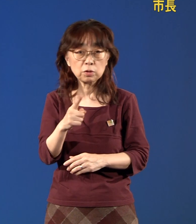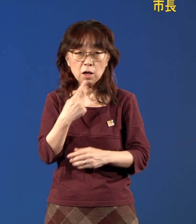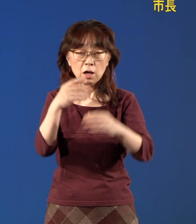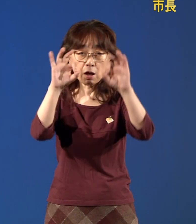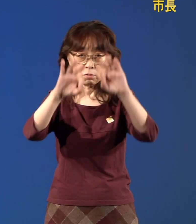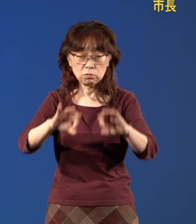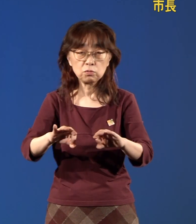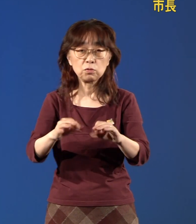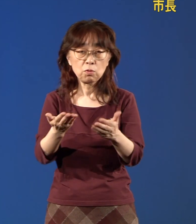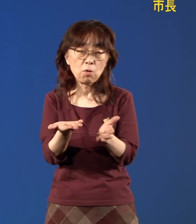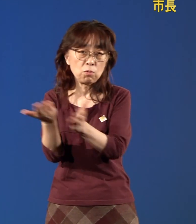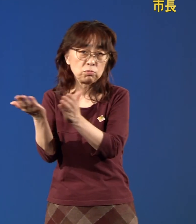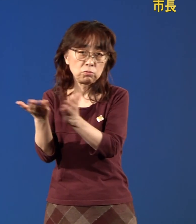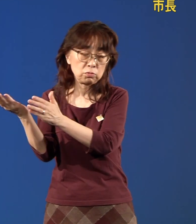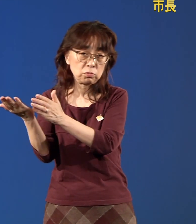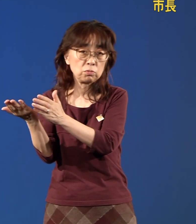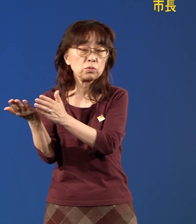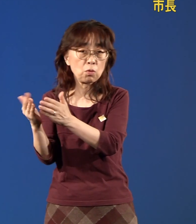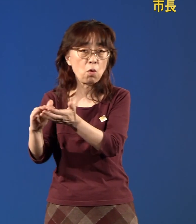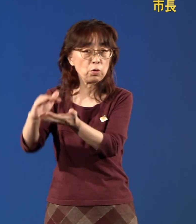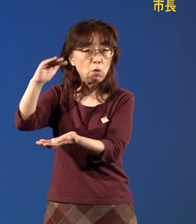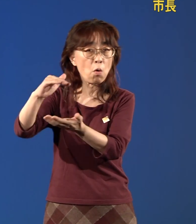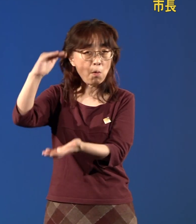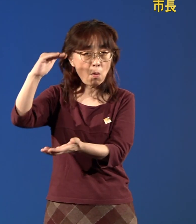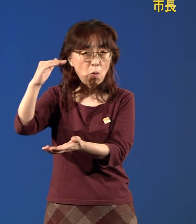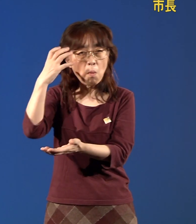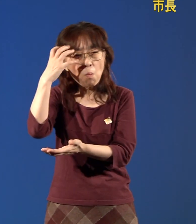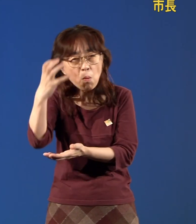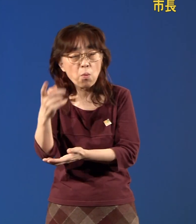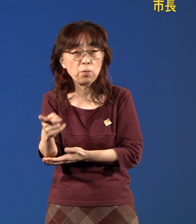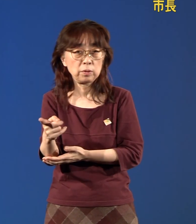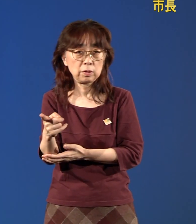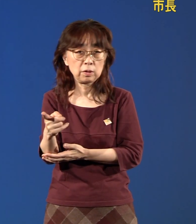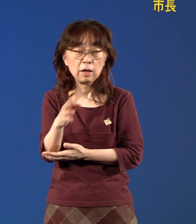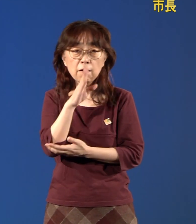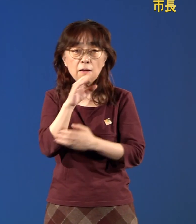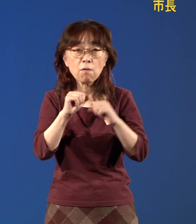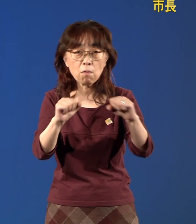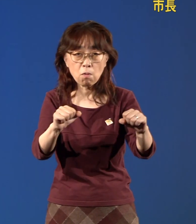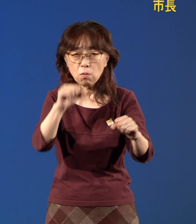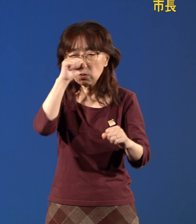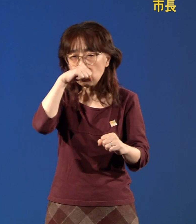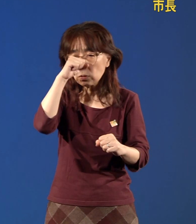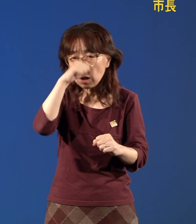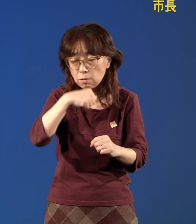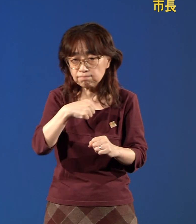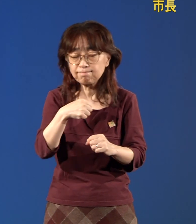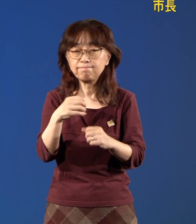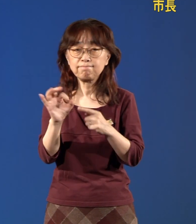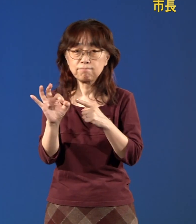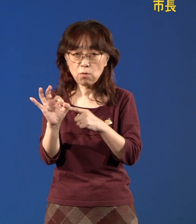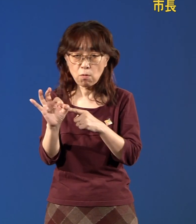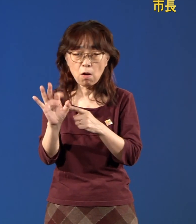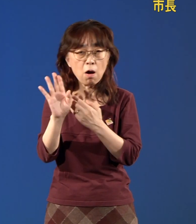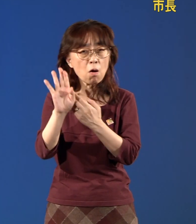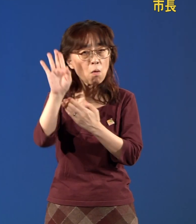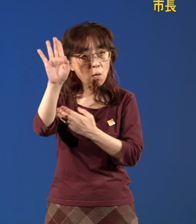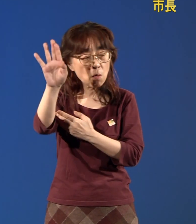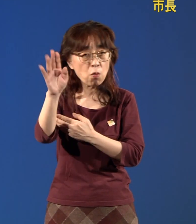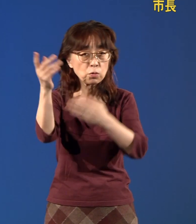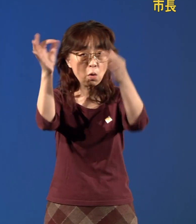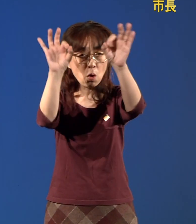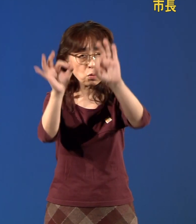非常に多くなってくるので、現行の予算を、今後の振り方にもよりますけれ